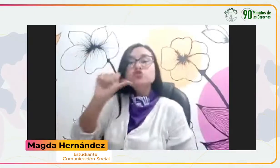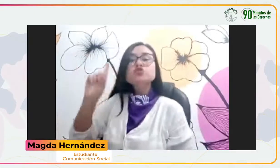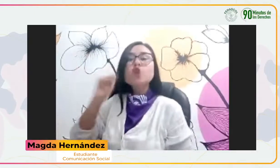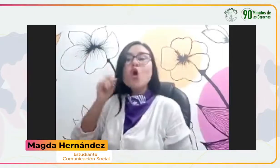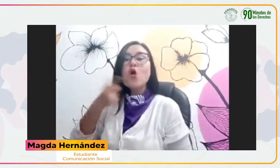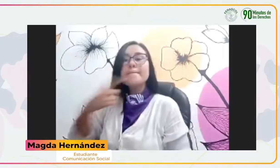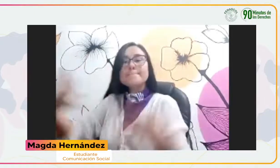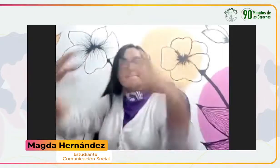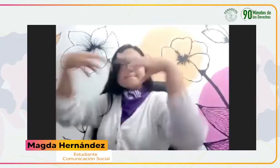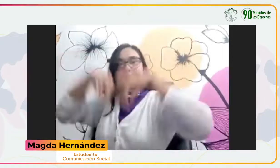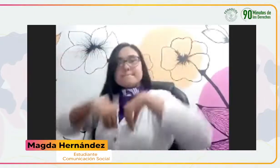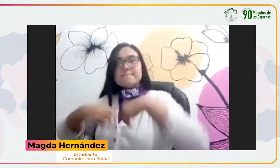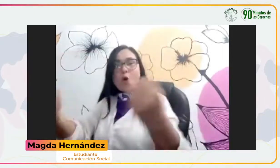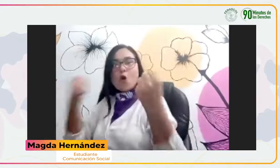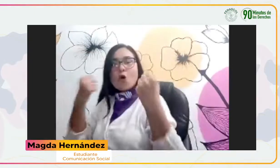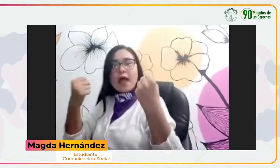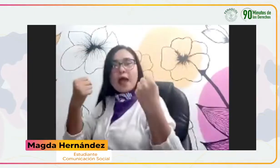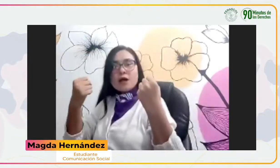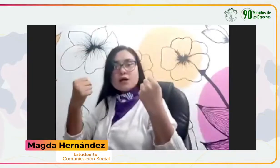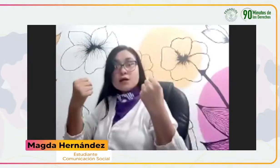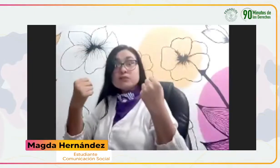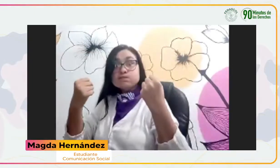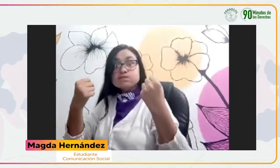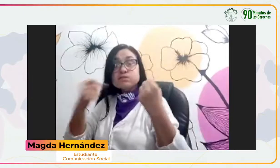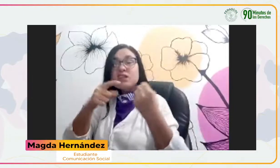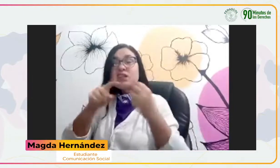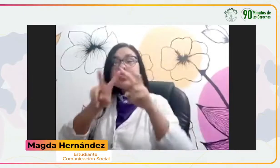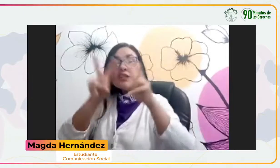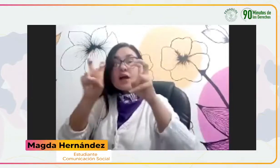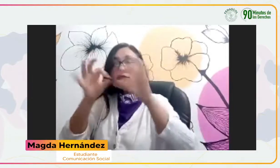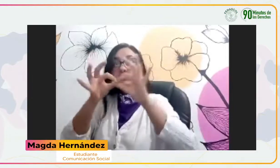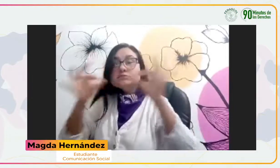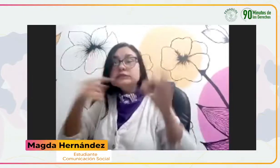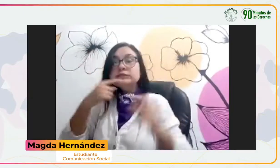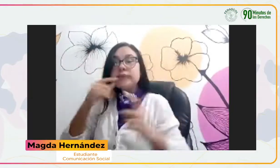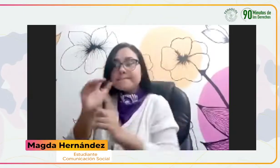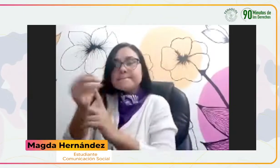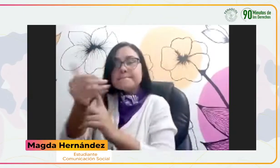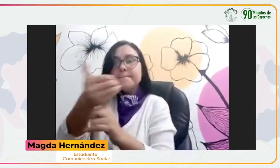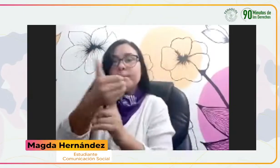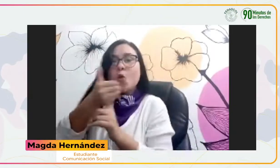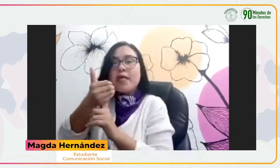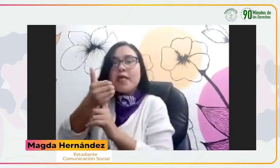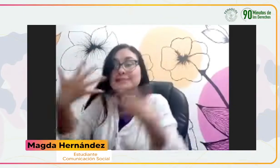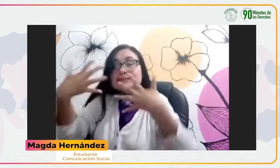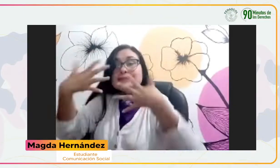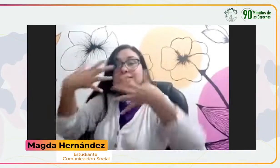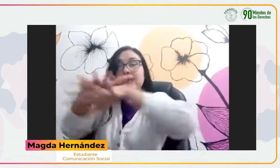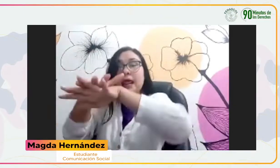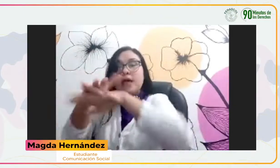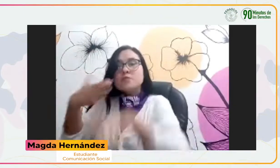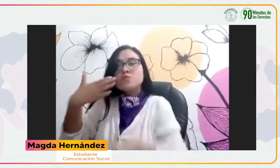tienen una ley que habla sobre las mujeres sordas empoderadas y habla sobre